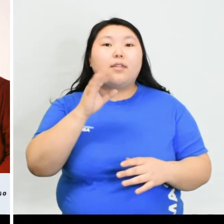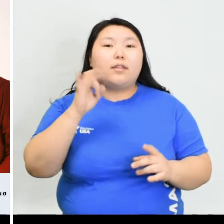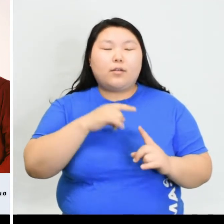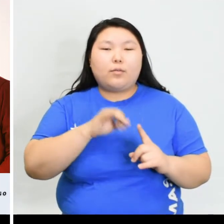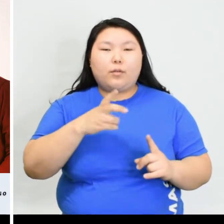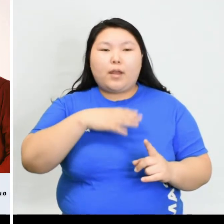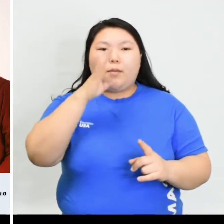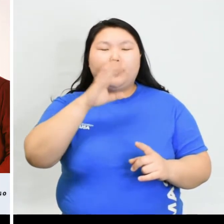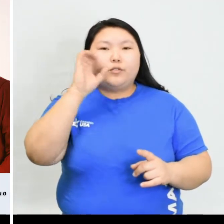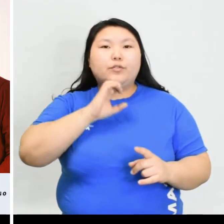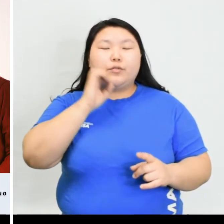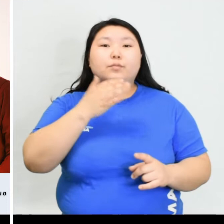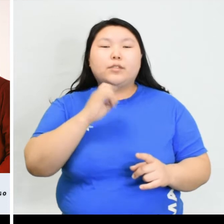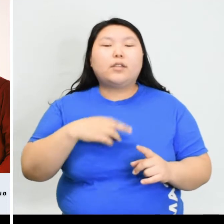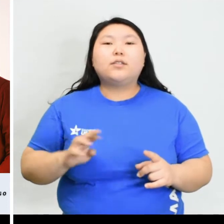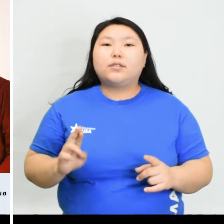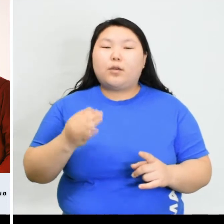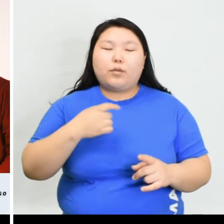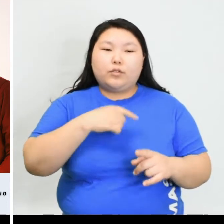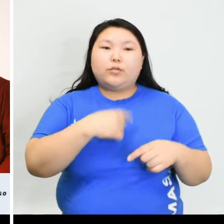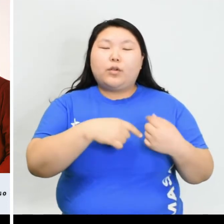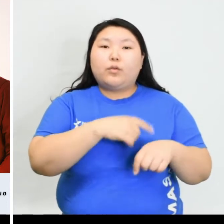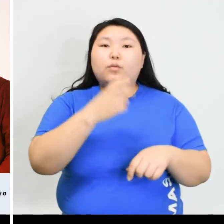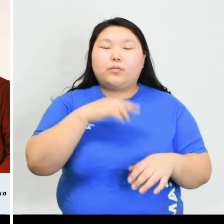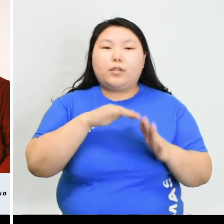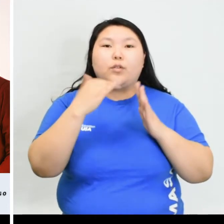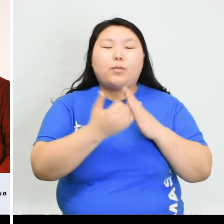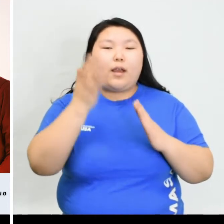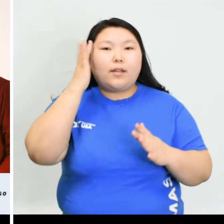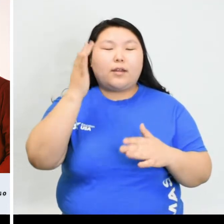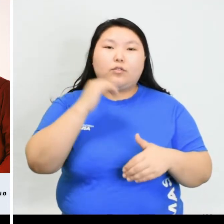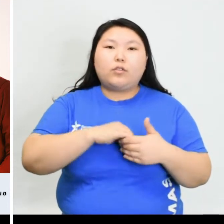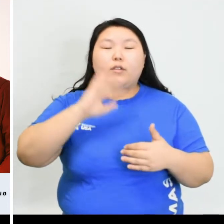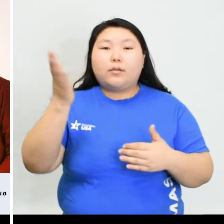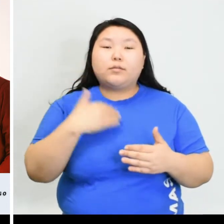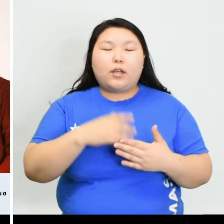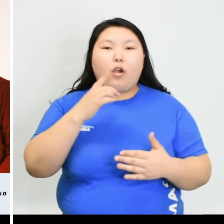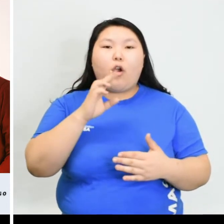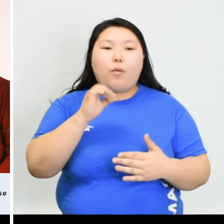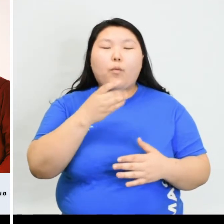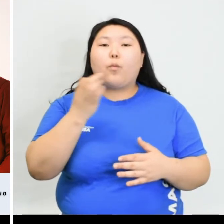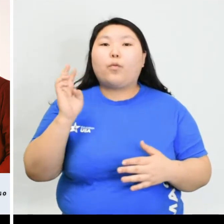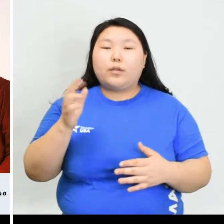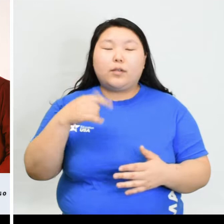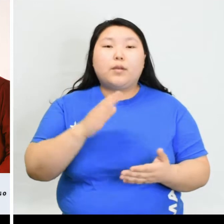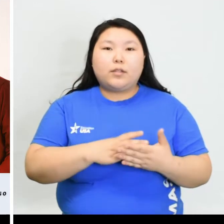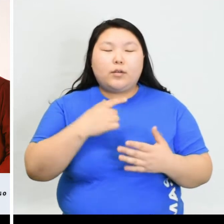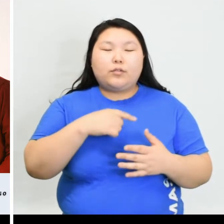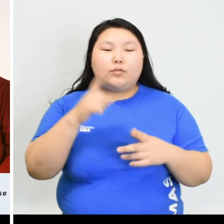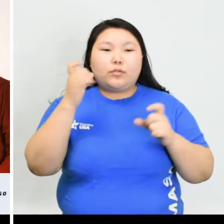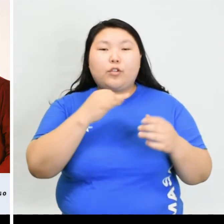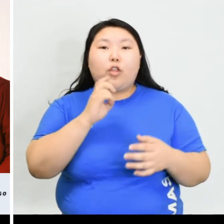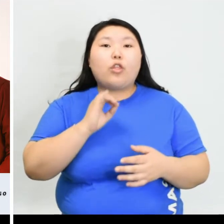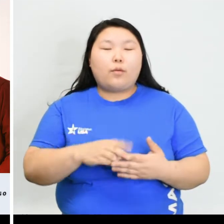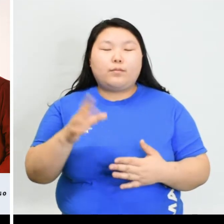англи хэл дээр би бол яг амар сонирхолтой байсан. Ягаад гэвэл нөө тэр үед чинь гэр бүлийнхэн гадаад дотоод явахдаа нэг comic book гэдэг шигтэй